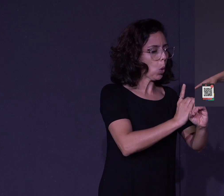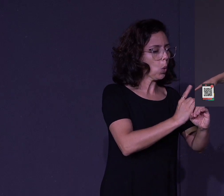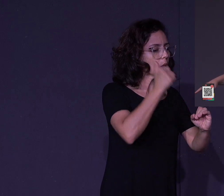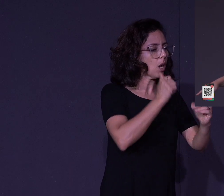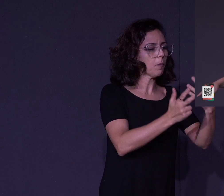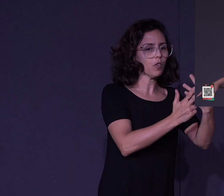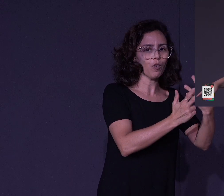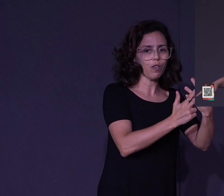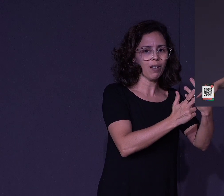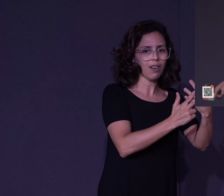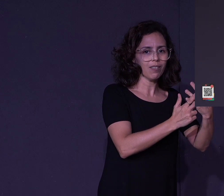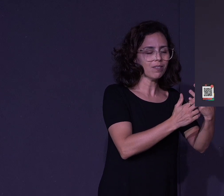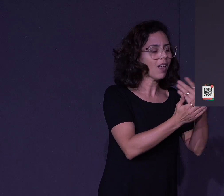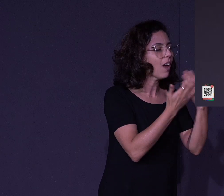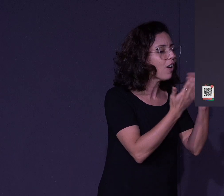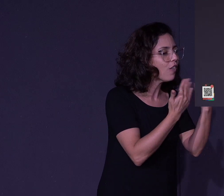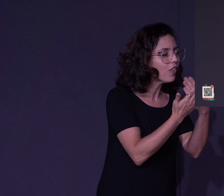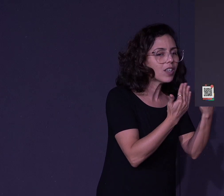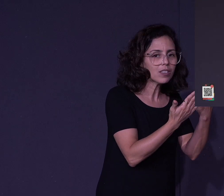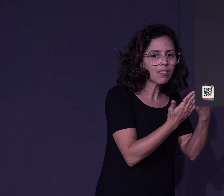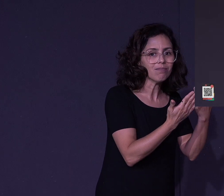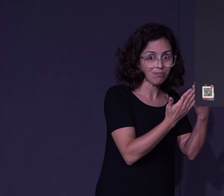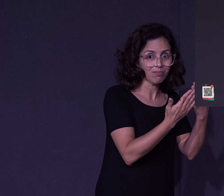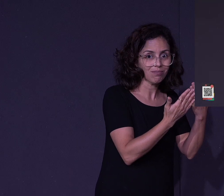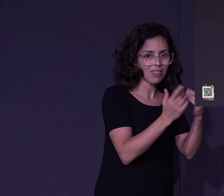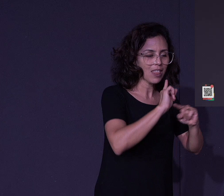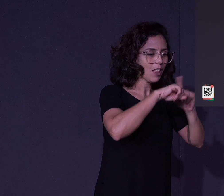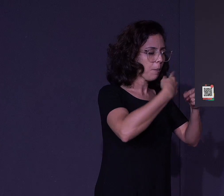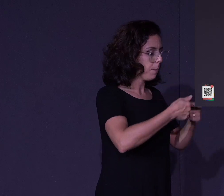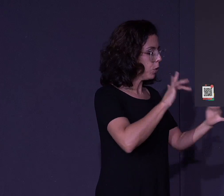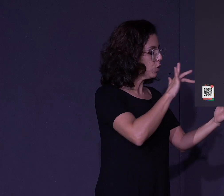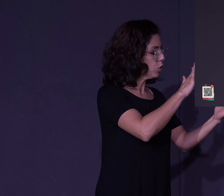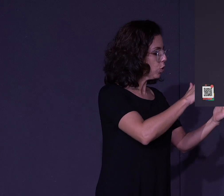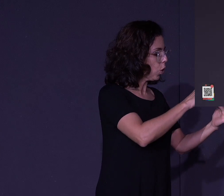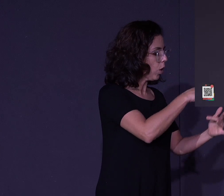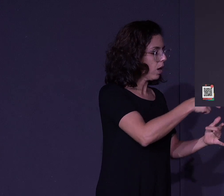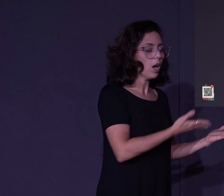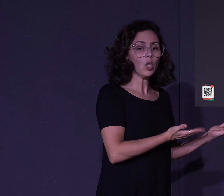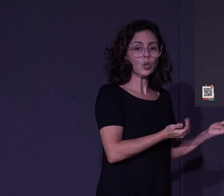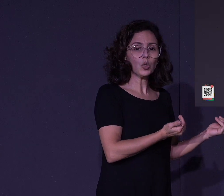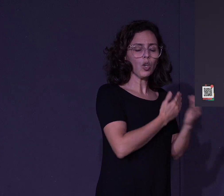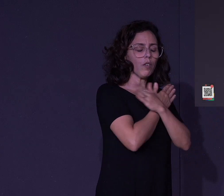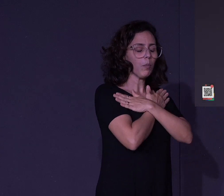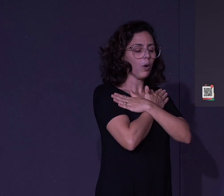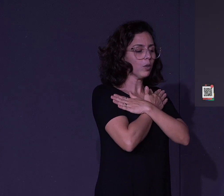morto e diz: levante-se. Acabou nada na tua